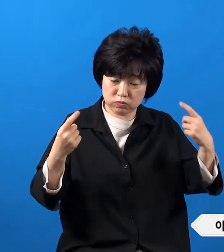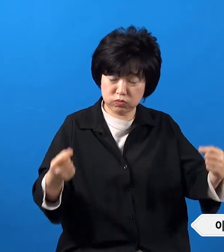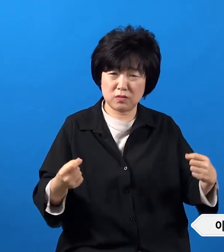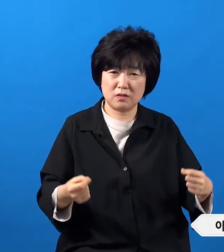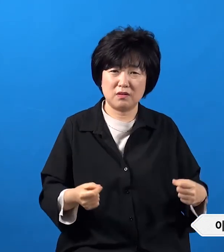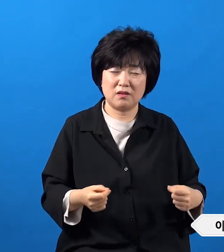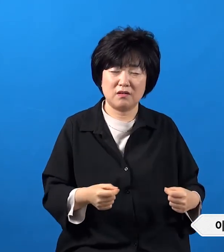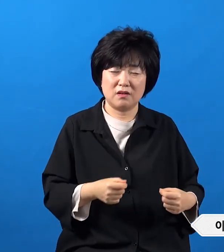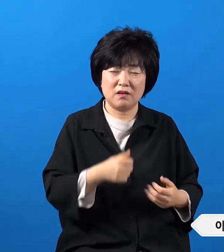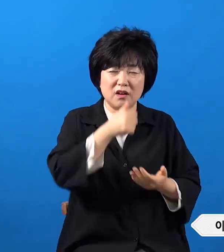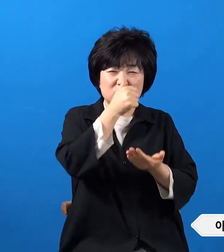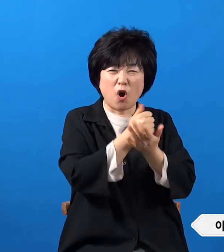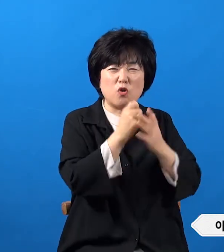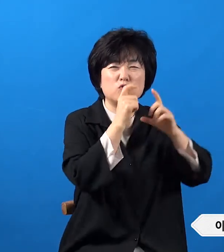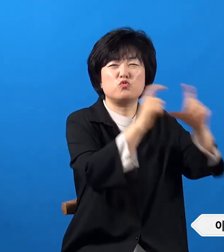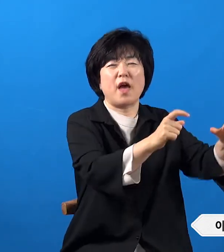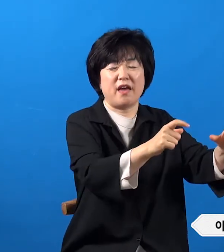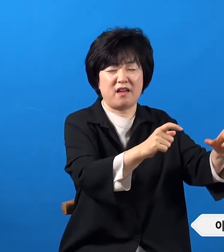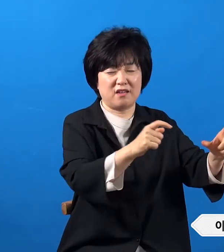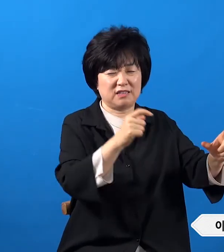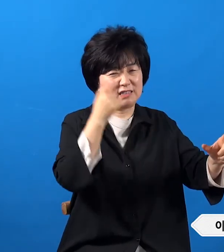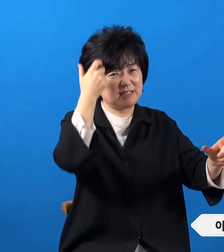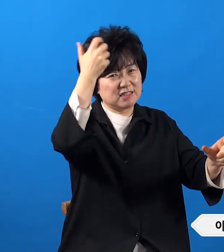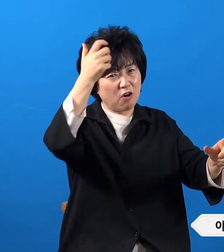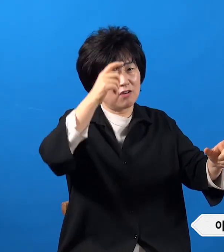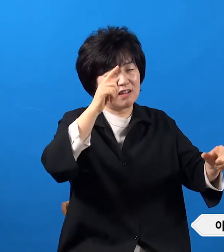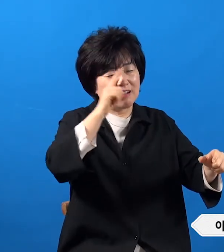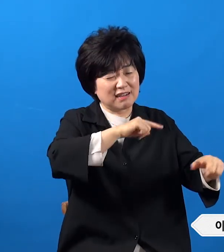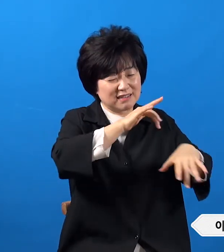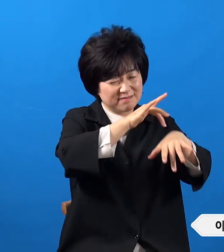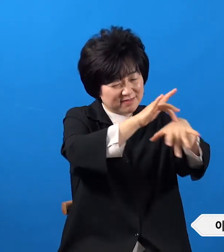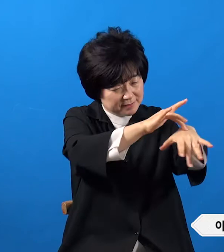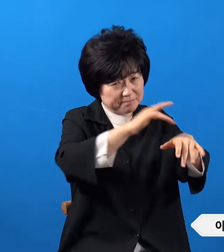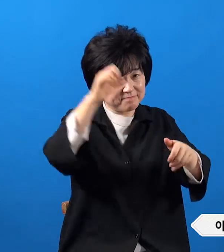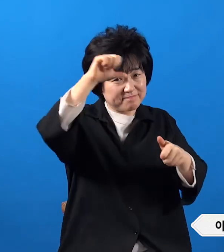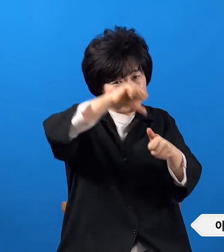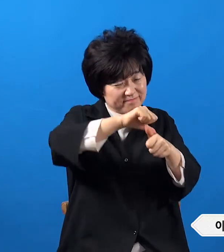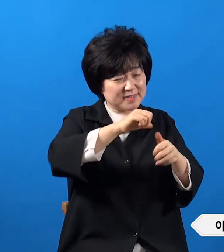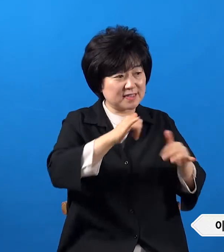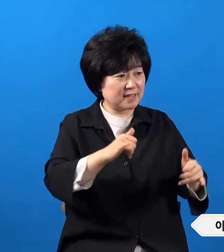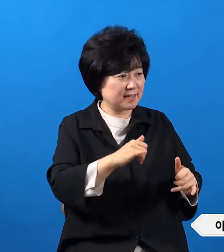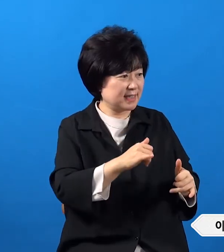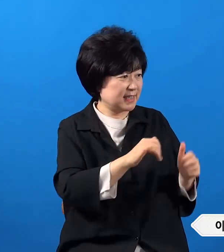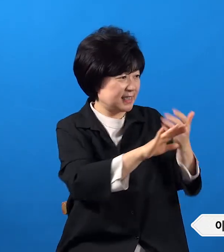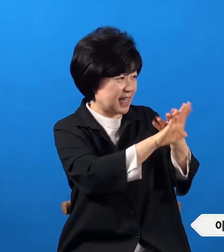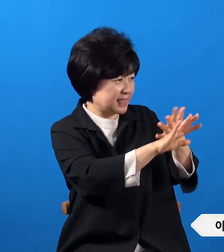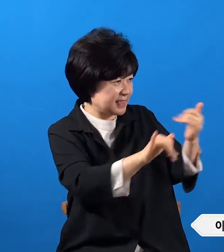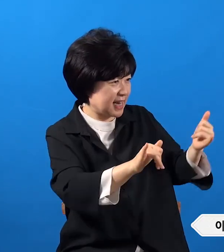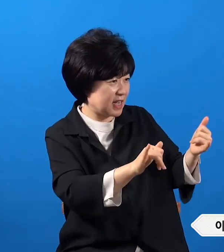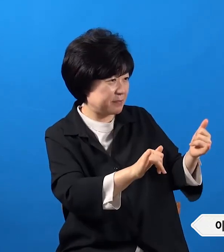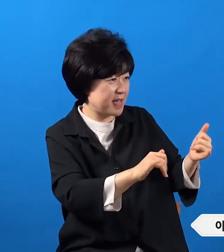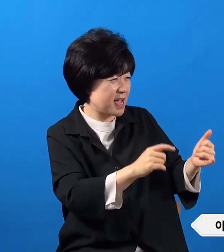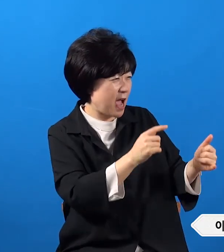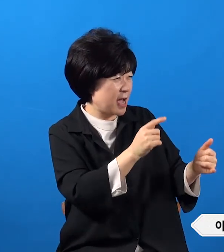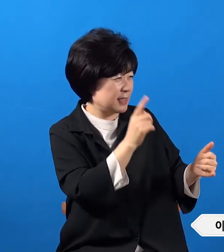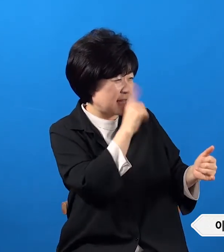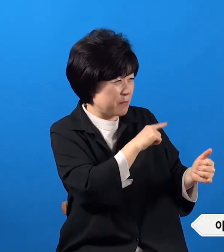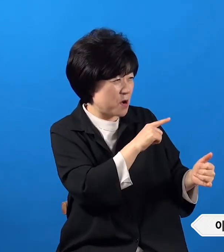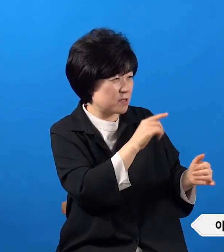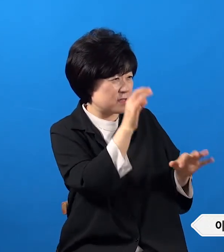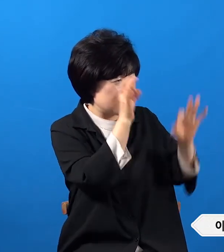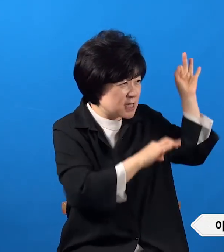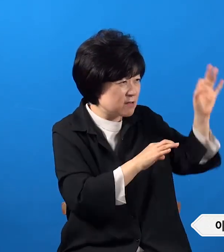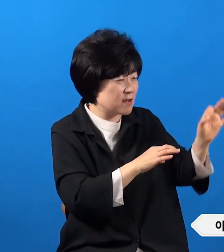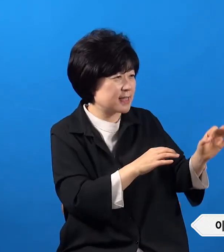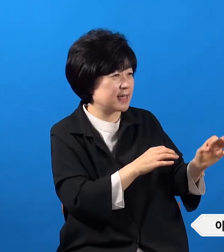정죄의 영에 사로잡힌 사람일수록 이웃의 허물을 찾는 일에 혈안이 되어 있지만 이 사람에게 절대로 없는 것,